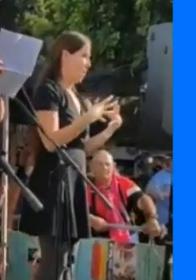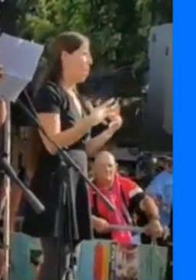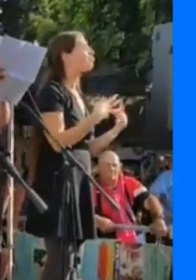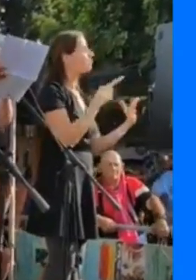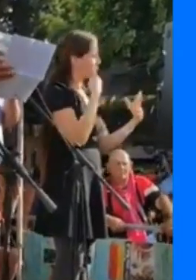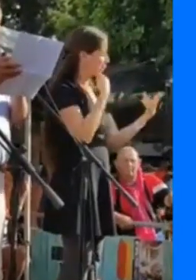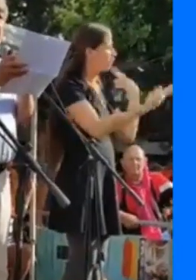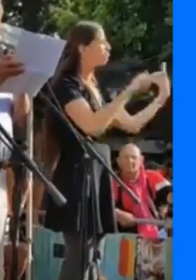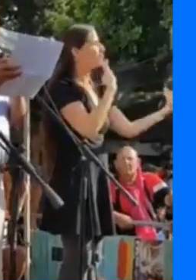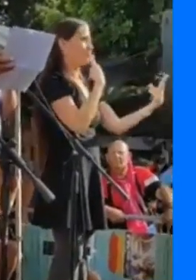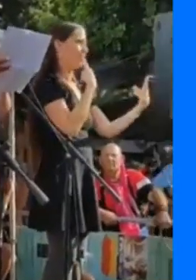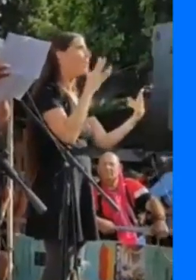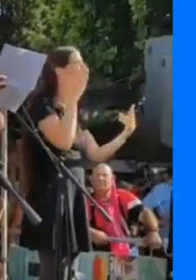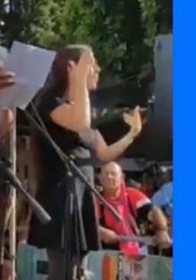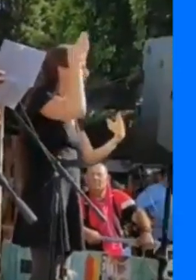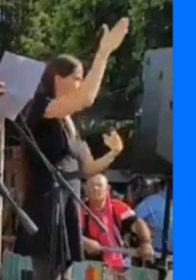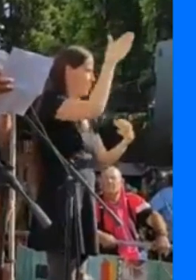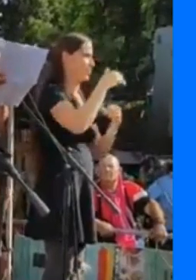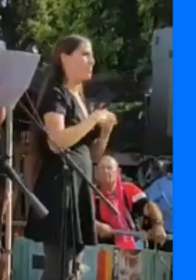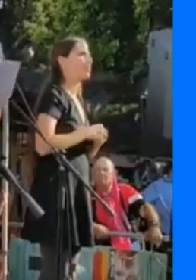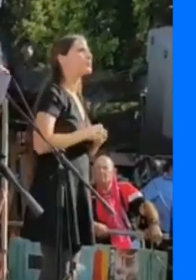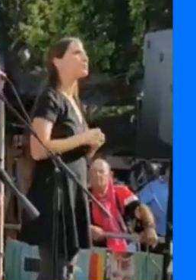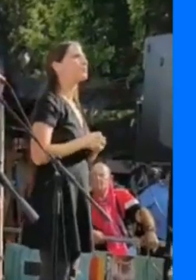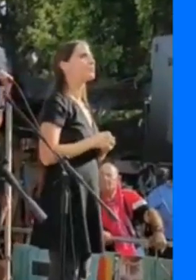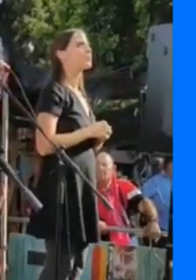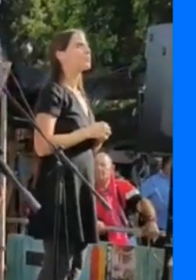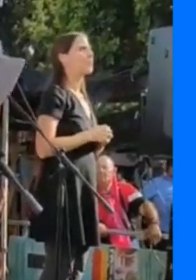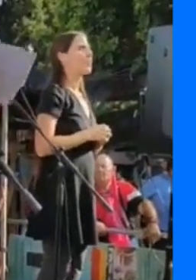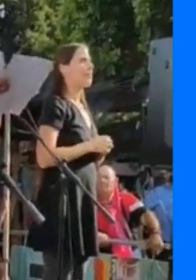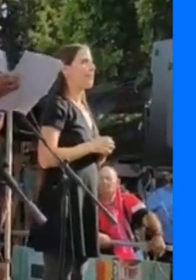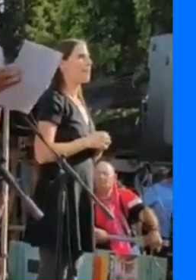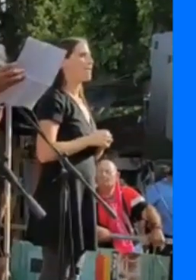איתם חשבון בבוא היום.